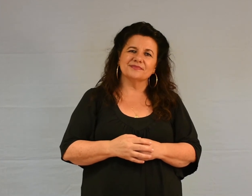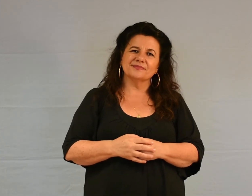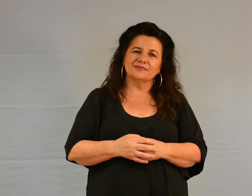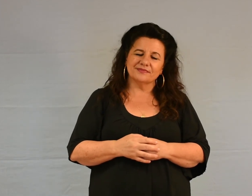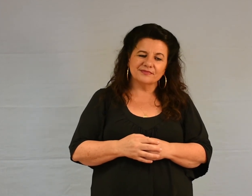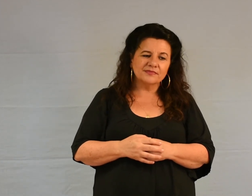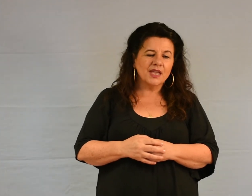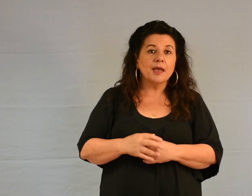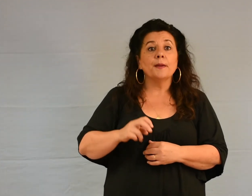Pierre se mit à dire à Jésus :